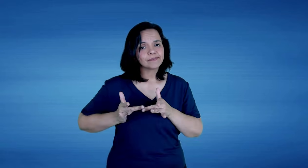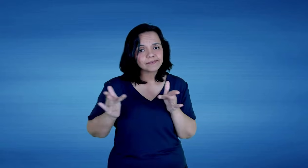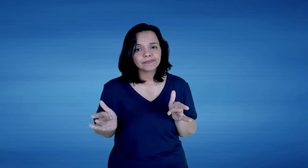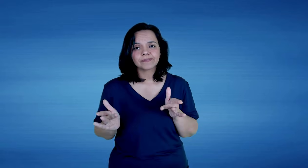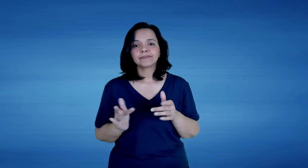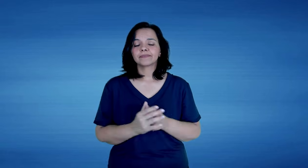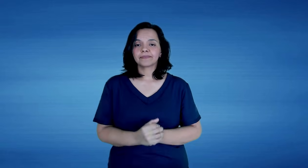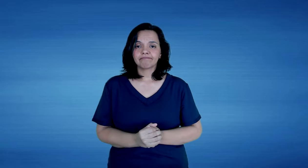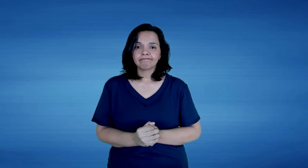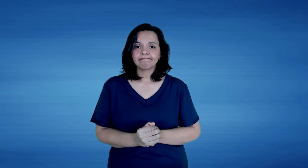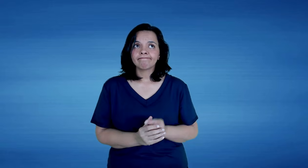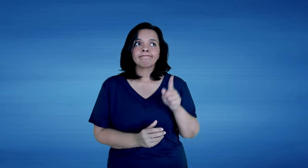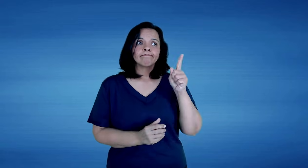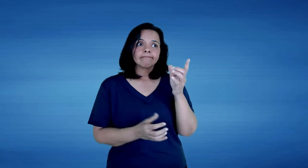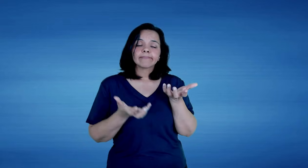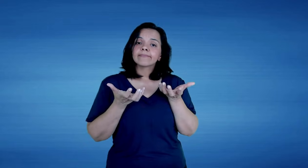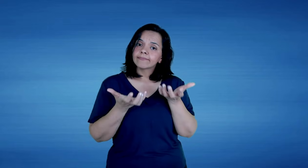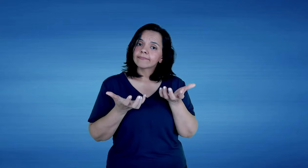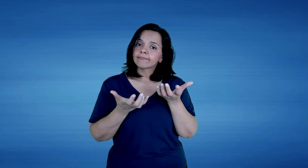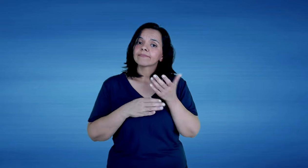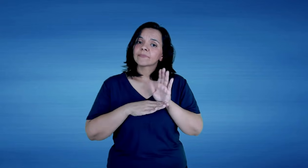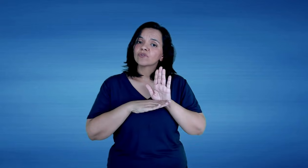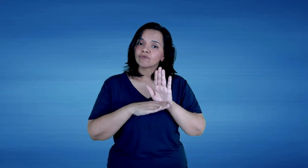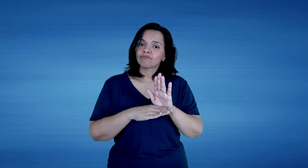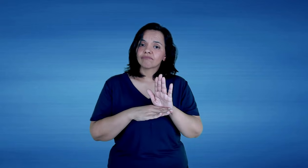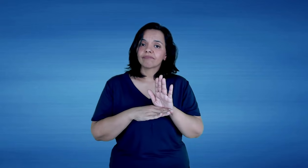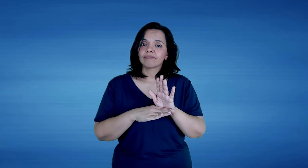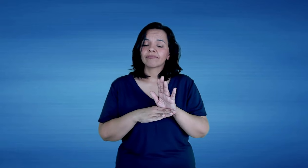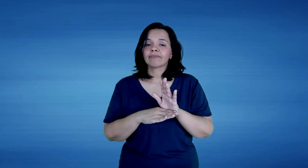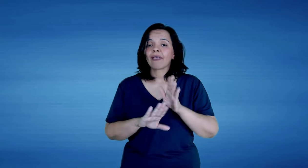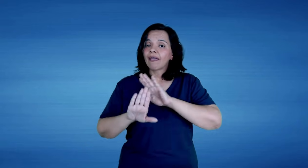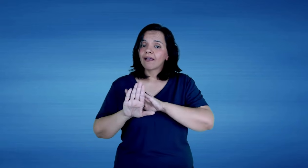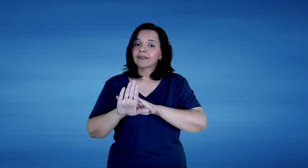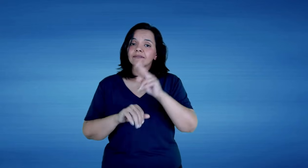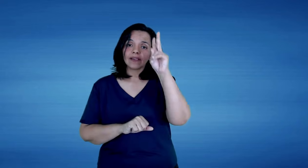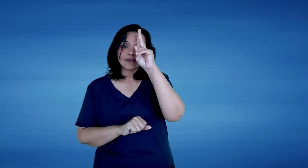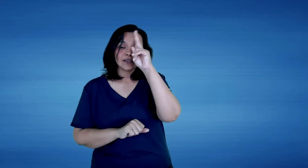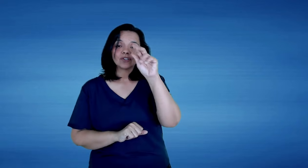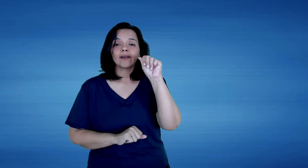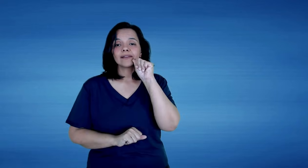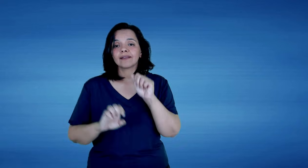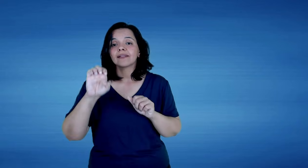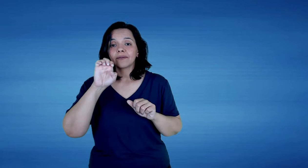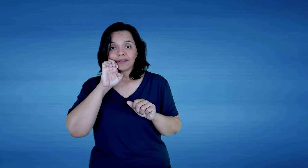Deus é o nosso Pai, Ele nos ama, Ele tem misericórdia, Ele quer nos ajudar.